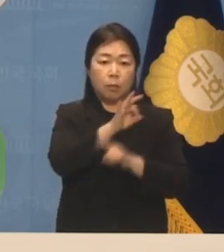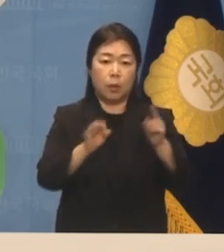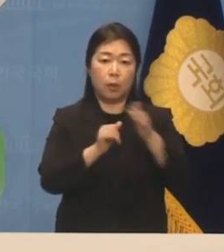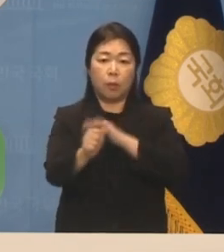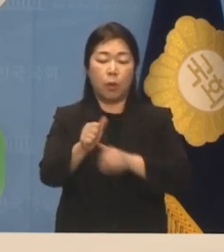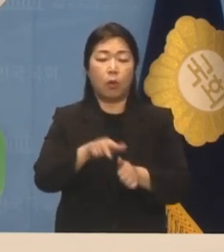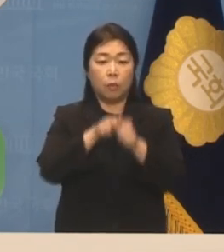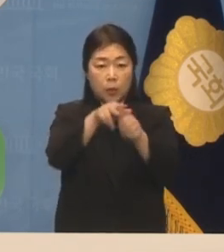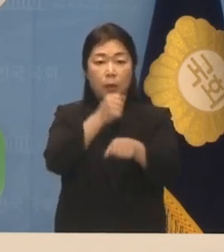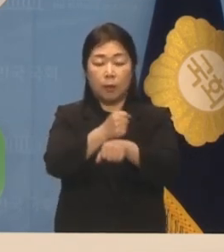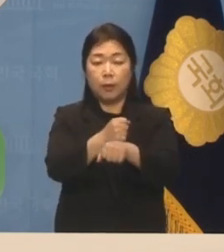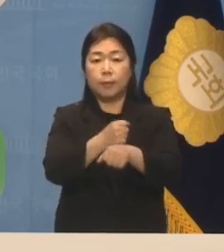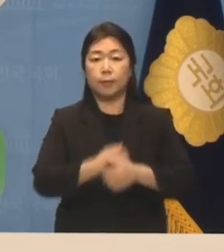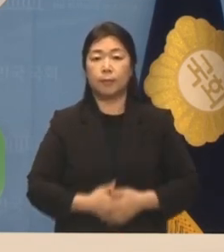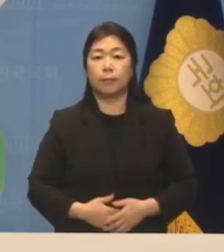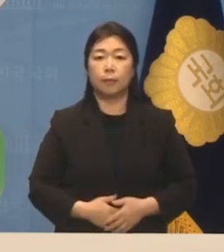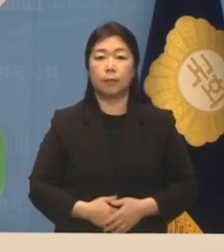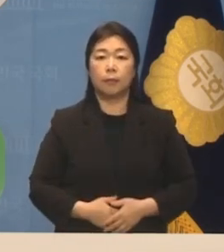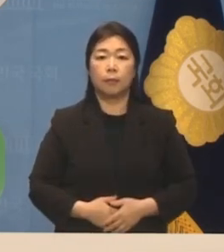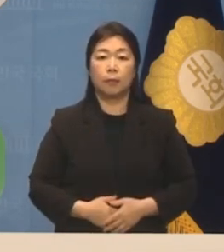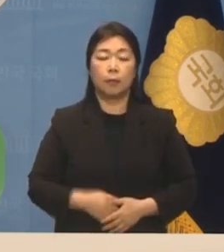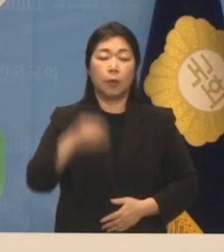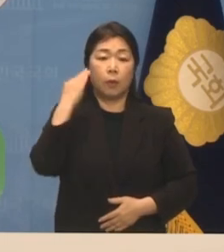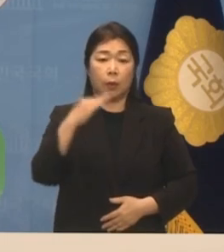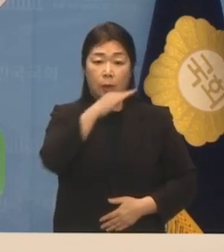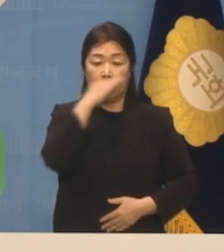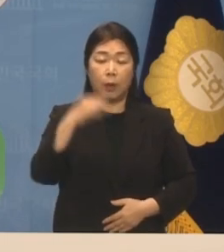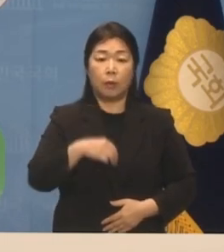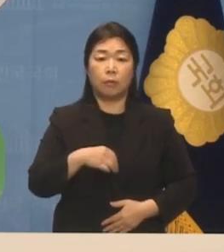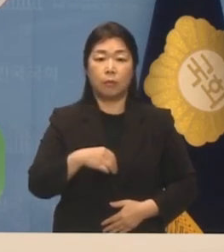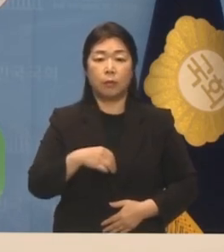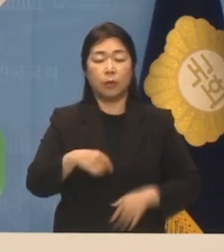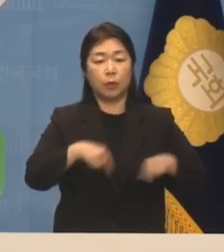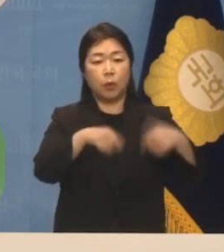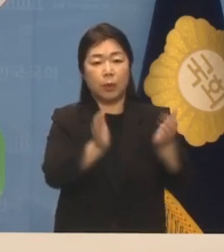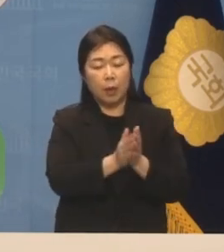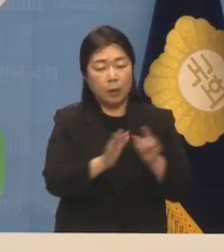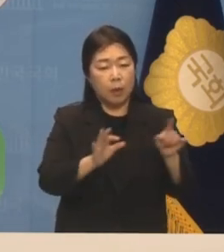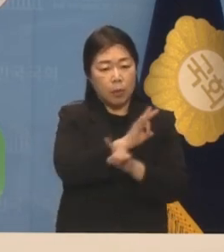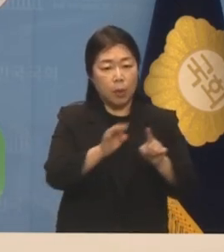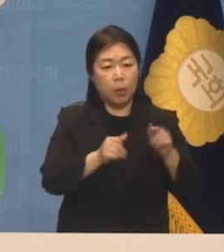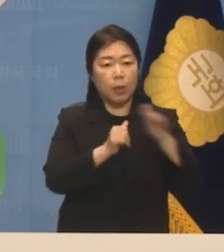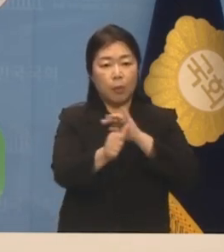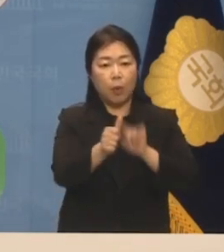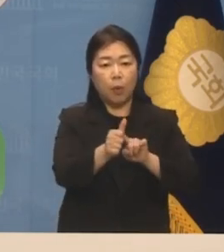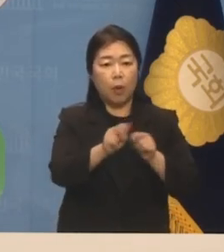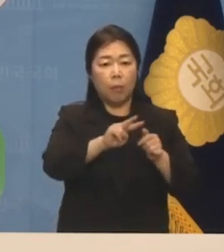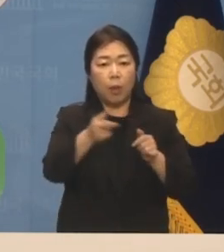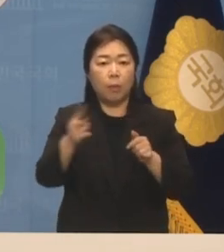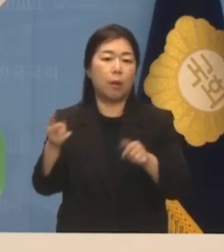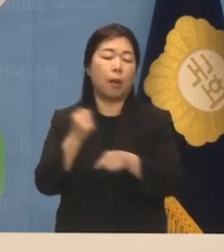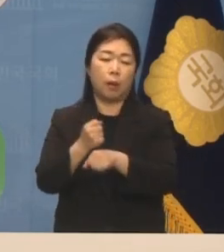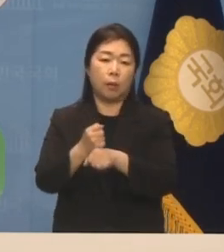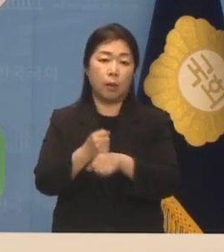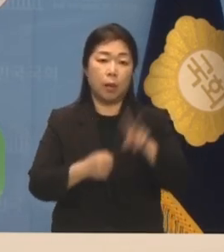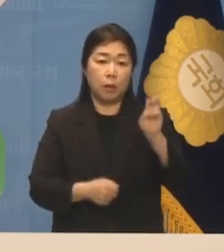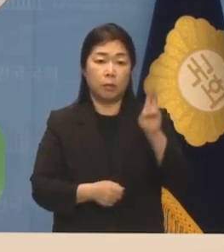출마합니다. 녹색정의당은 비례대표 순환제를 실험하기로 했습니다. 제가 22대